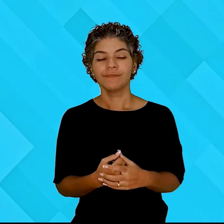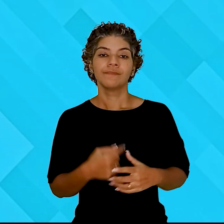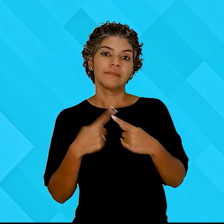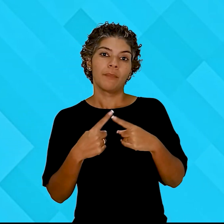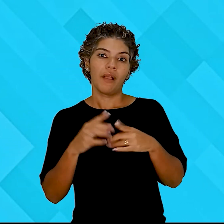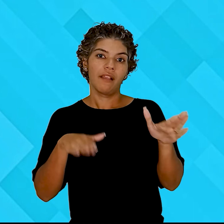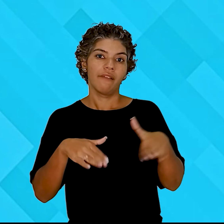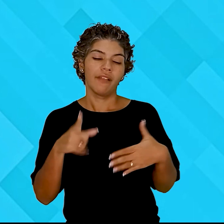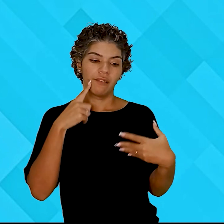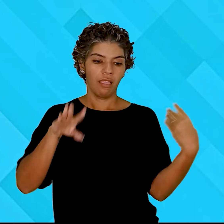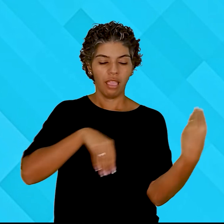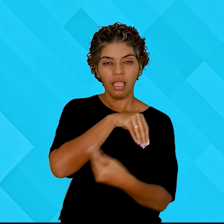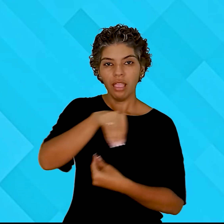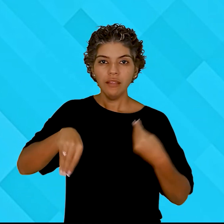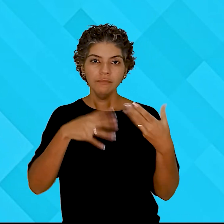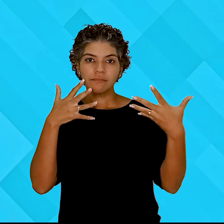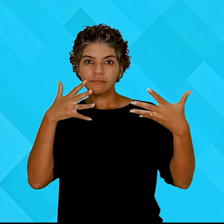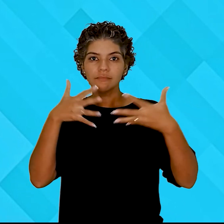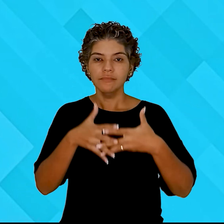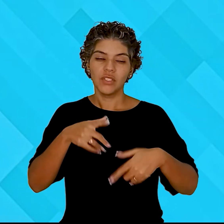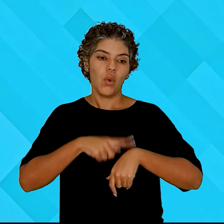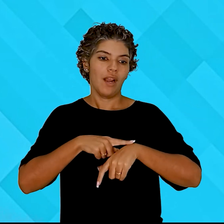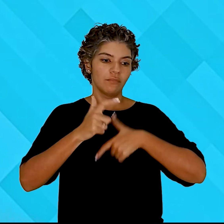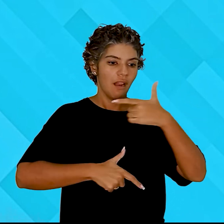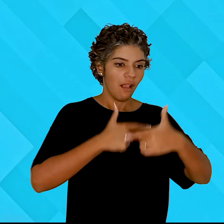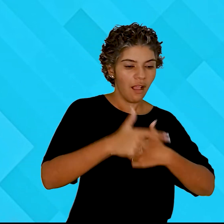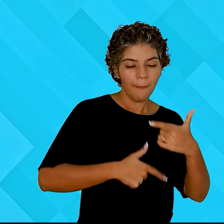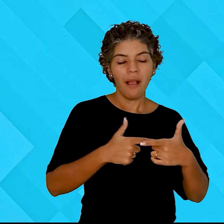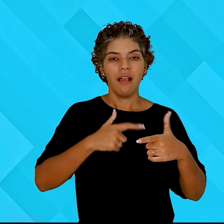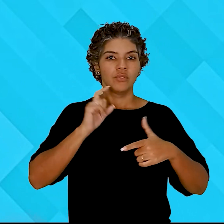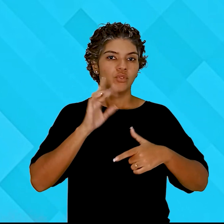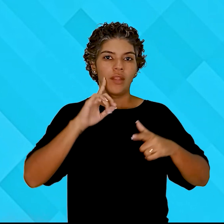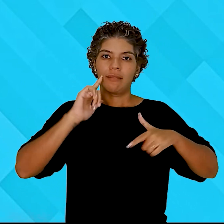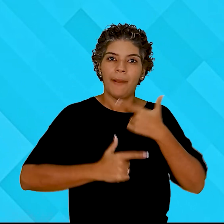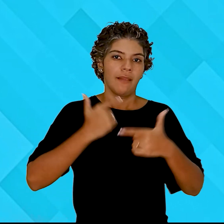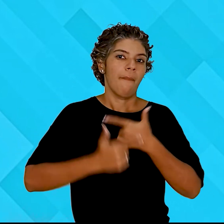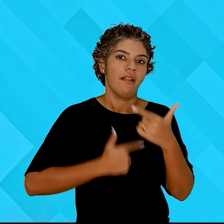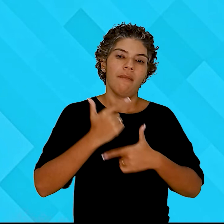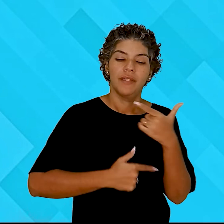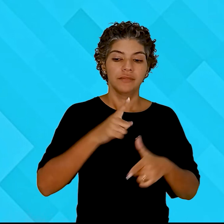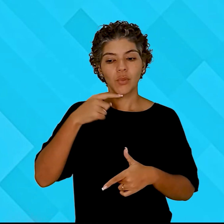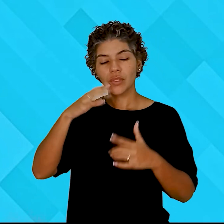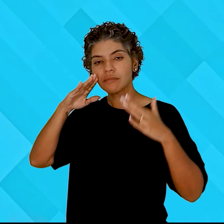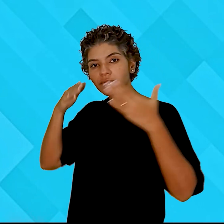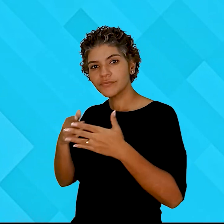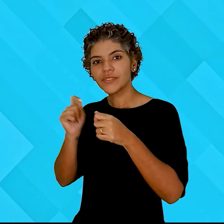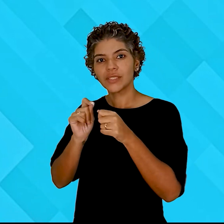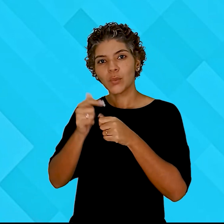questões. Seu horário de trabalho vira o tempo todo, qualquer mensagem que chega no WhatsApp você responde, porque você é a sua própria empresa e só depende de